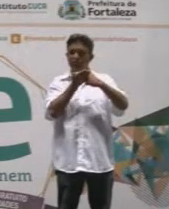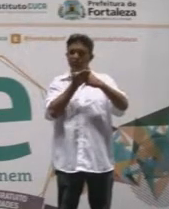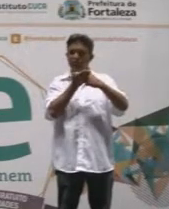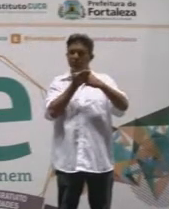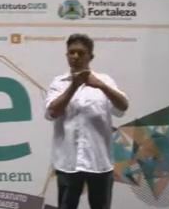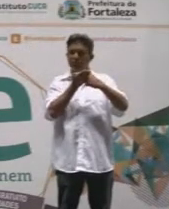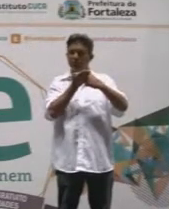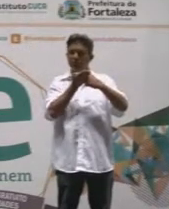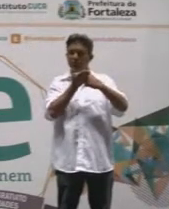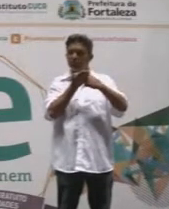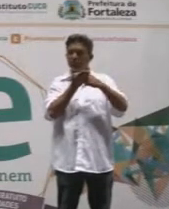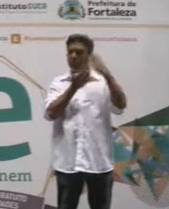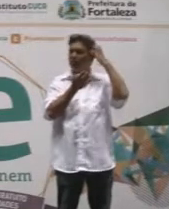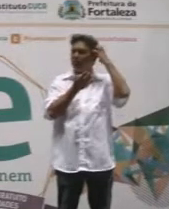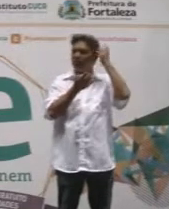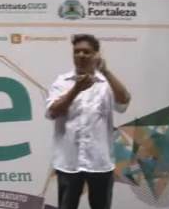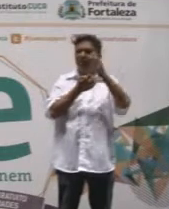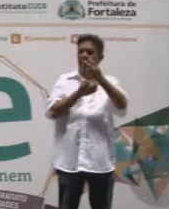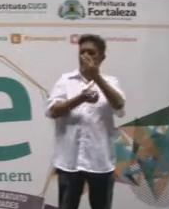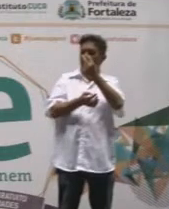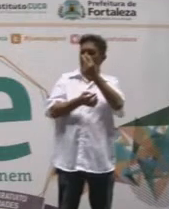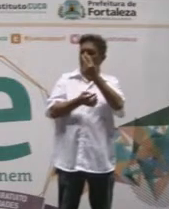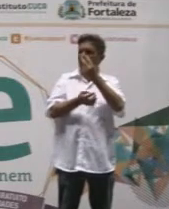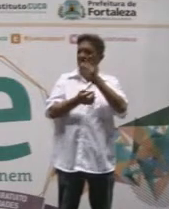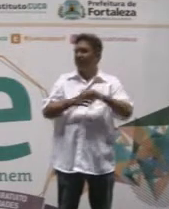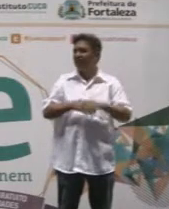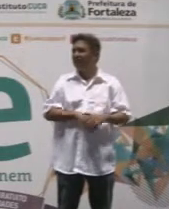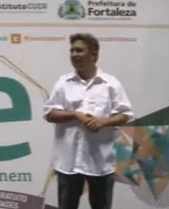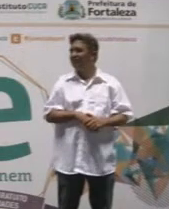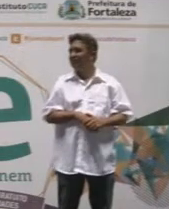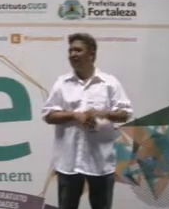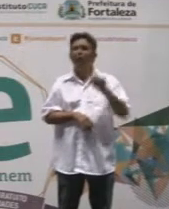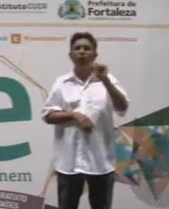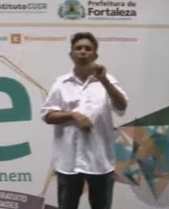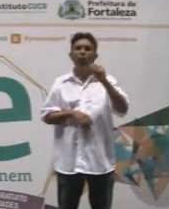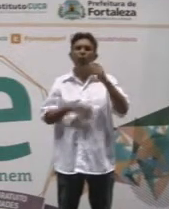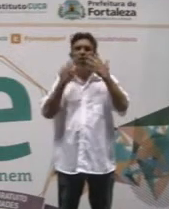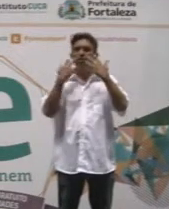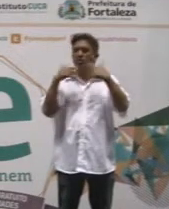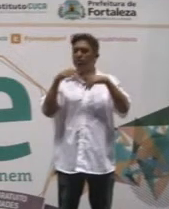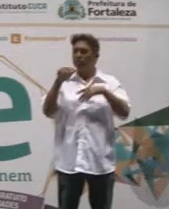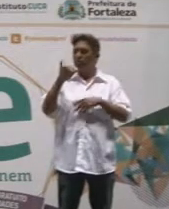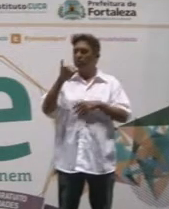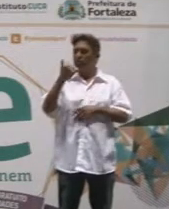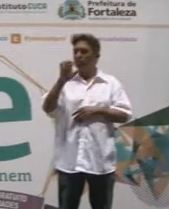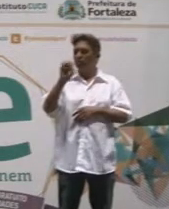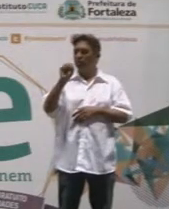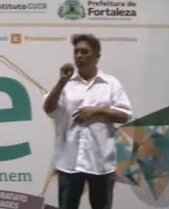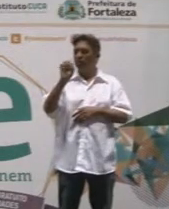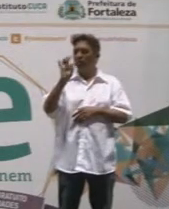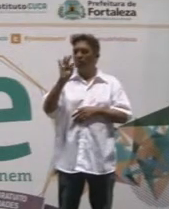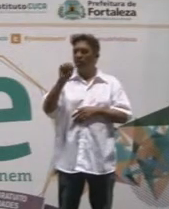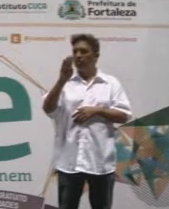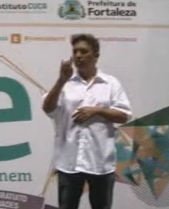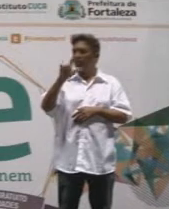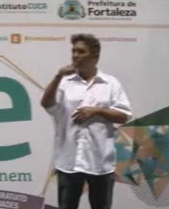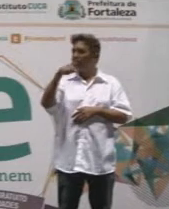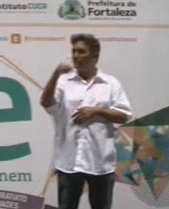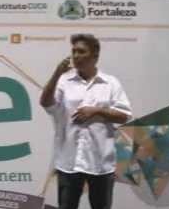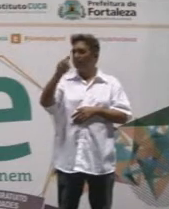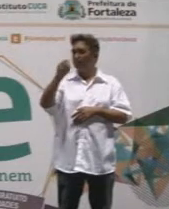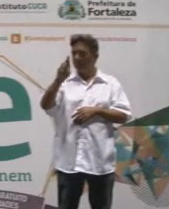Entenda. Não coça a cabeça, olha para mim. Está desesperada? O que é a seleção natural estabilizadora? Vem de estável. Por